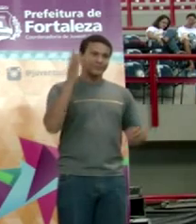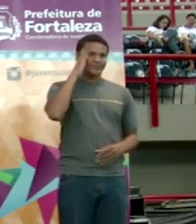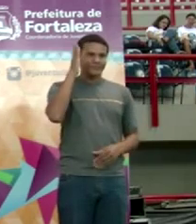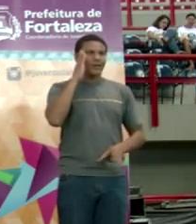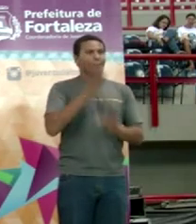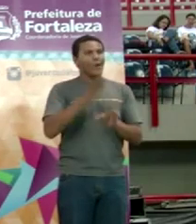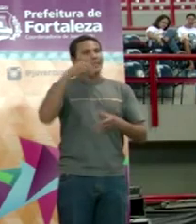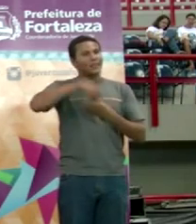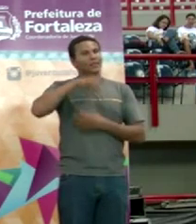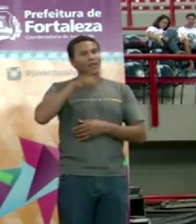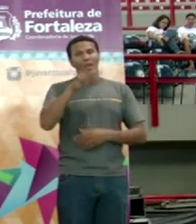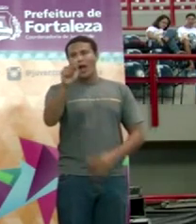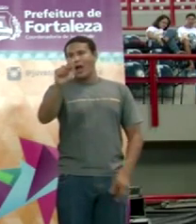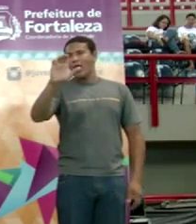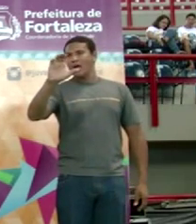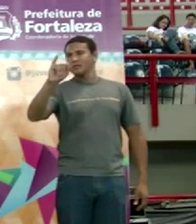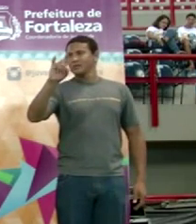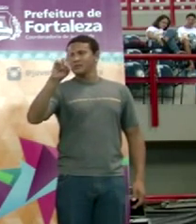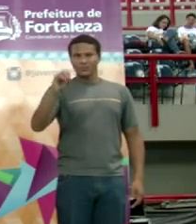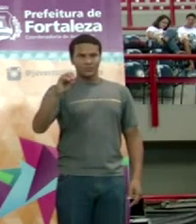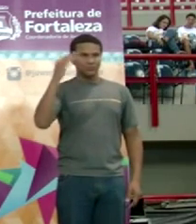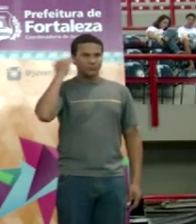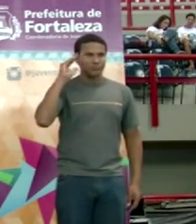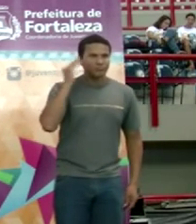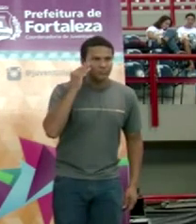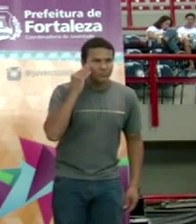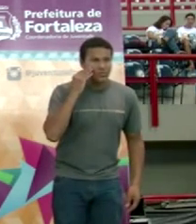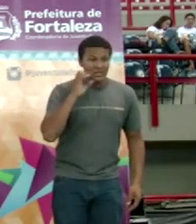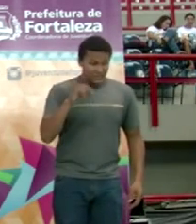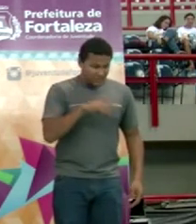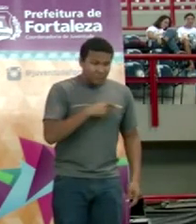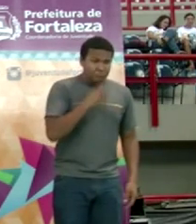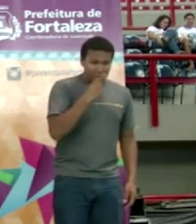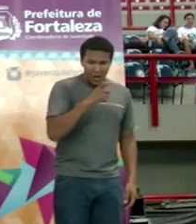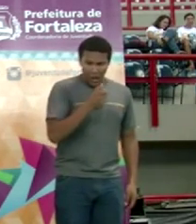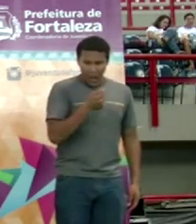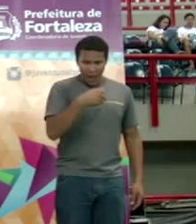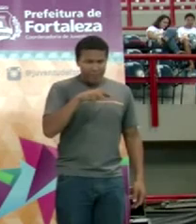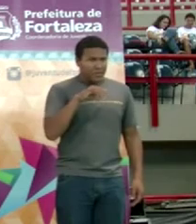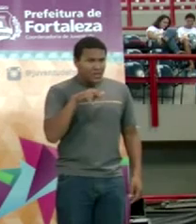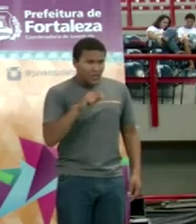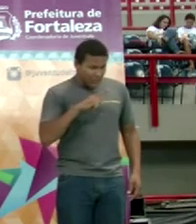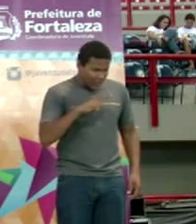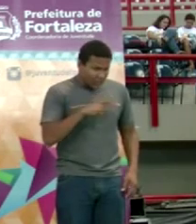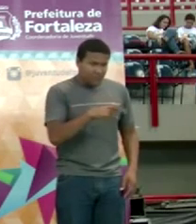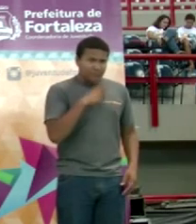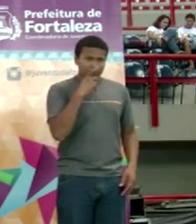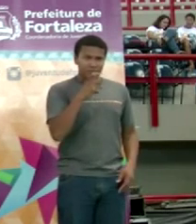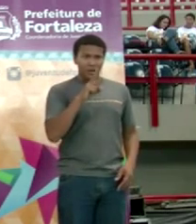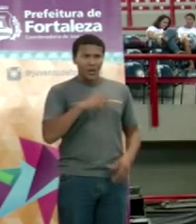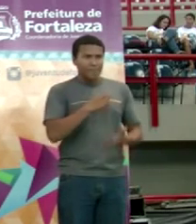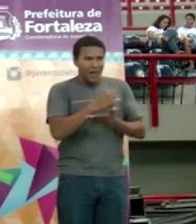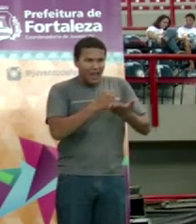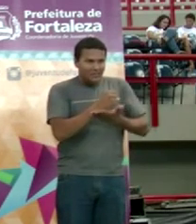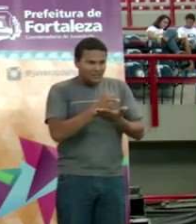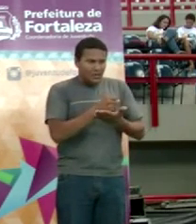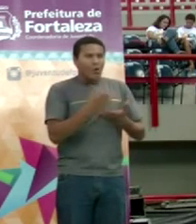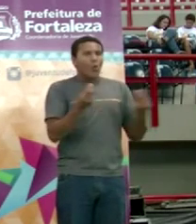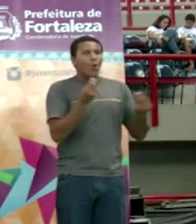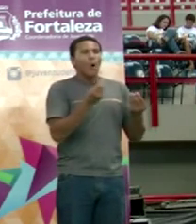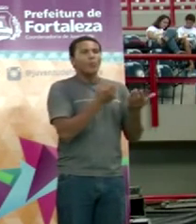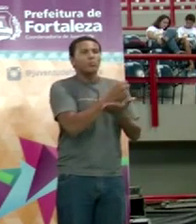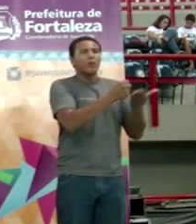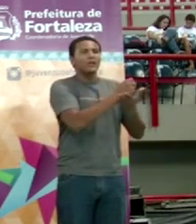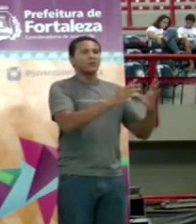para neutralizar uma base, você tem que adicionar um ácido, tá? Então lembre-se dessa informação, que já caiu 2 vezes no